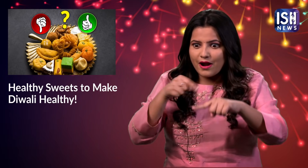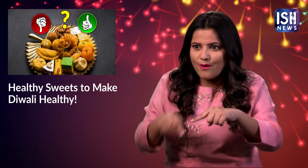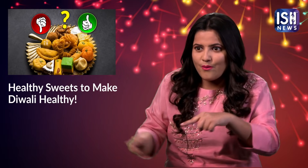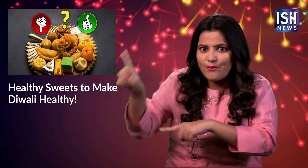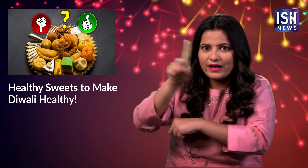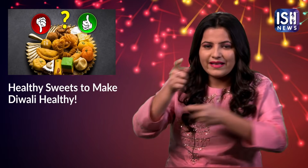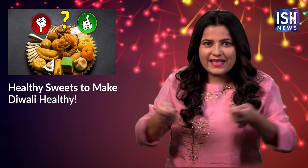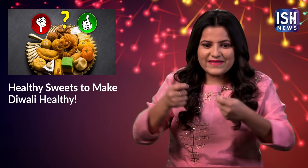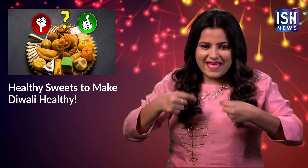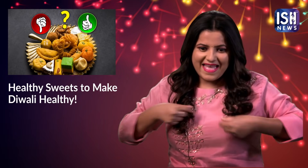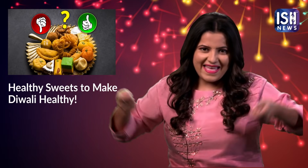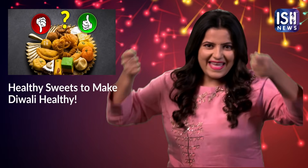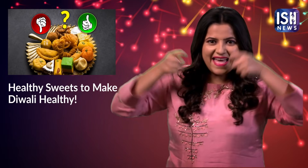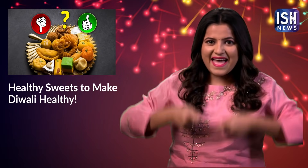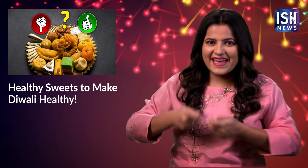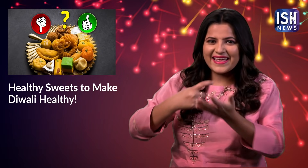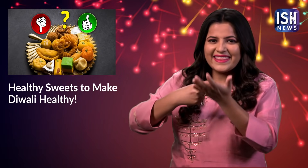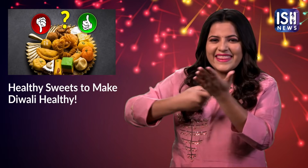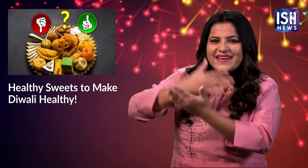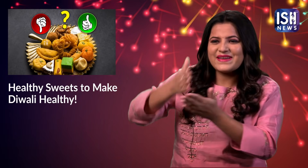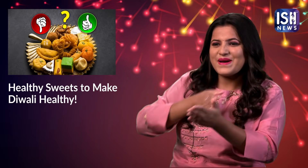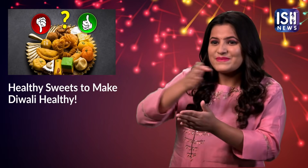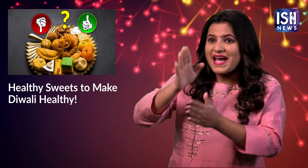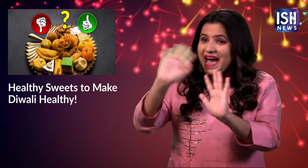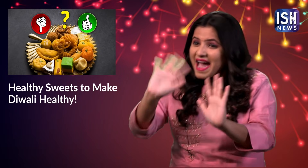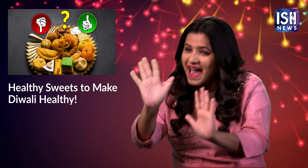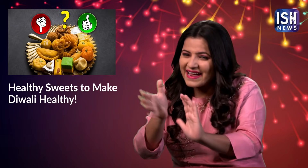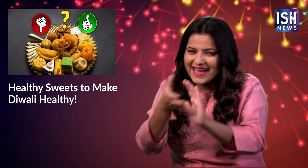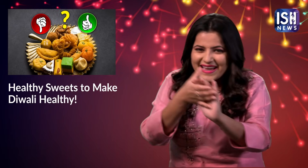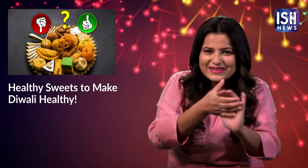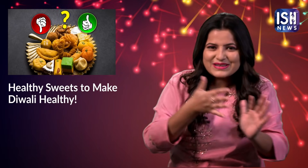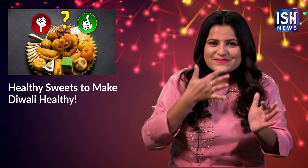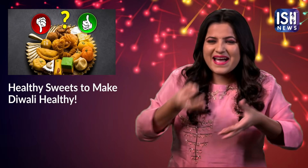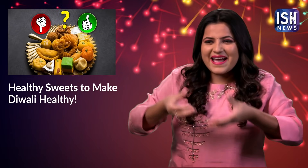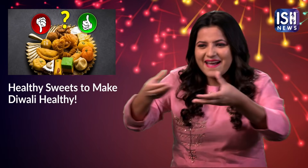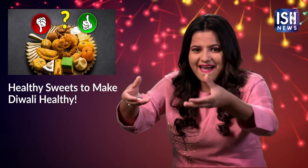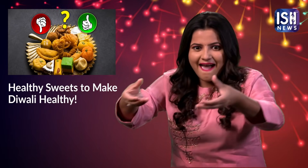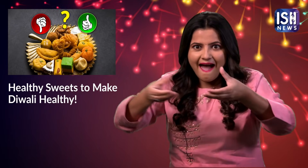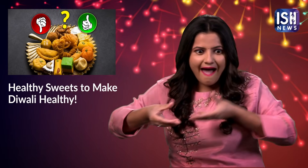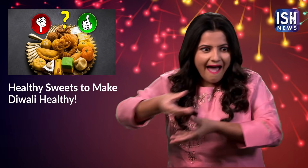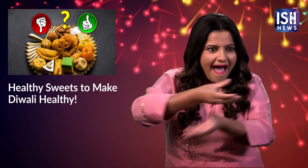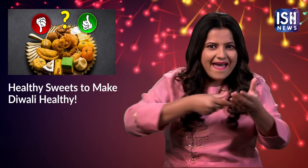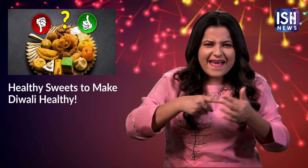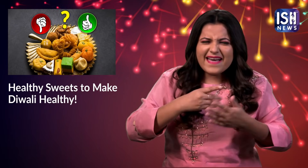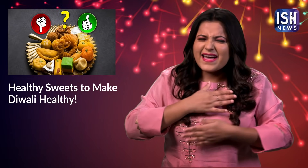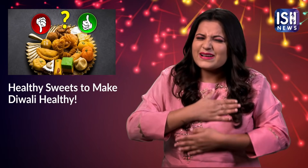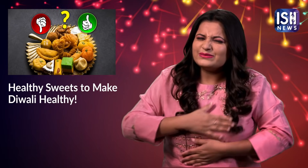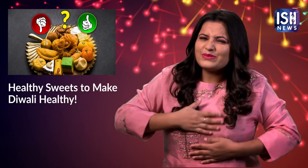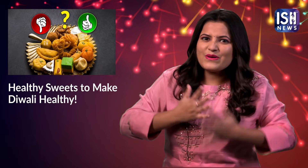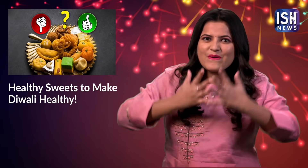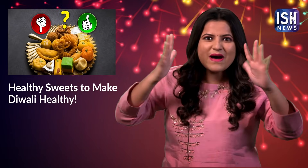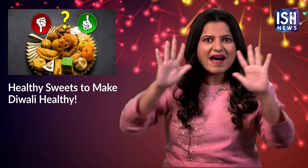साथ ही इस दिन हम अपने रिष्टदारों से मिलने जाते हैं और उन्हें मिठाई के डिबबे देते हैं यह अत्यंत मज़ेदार होता है